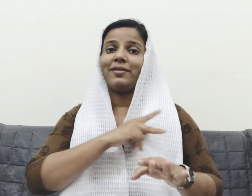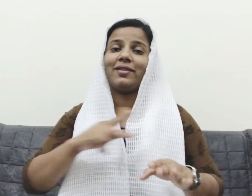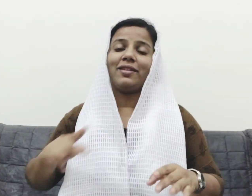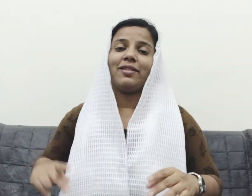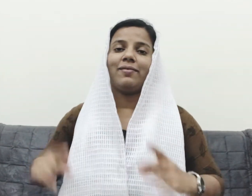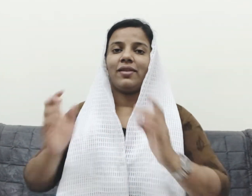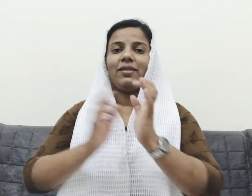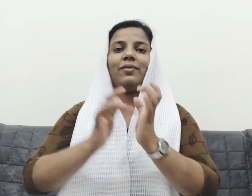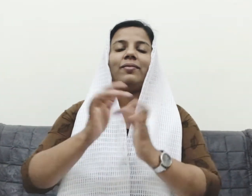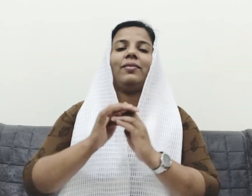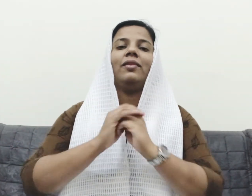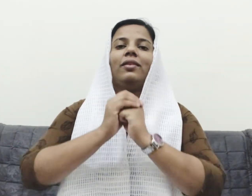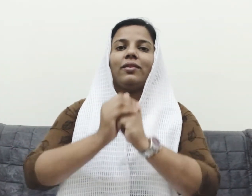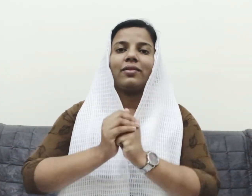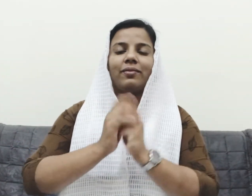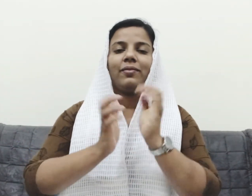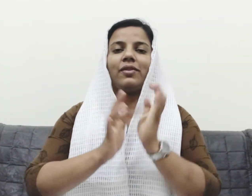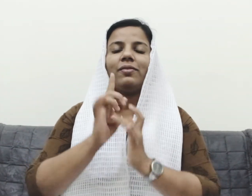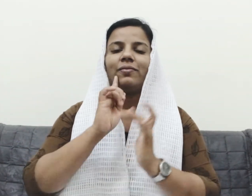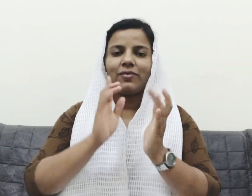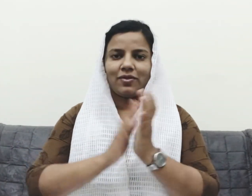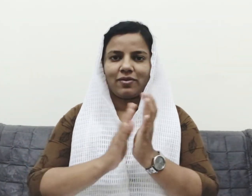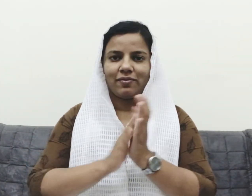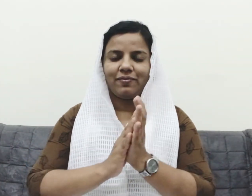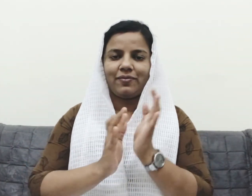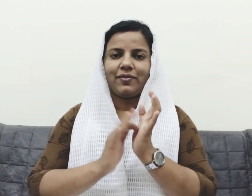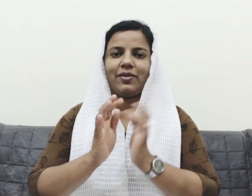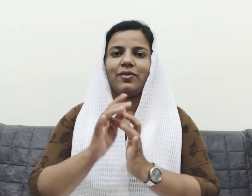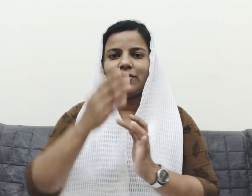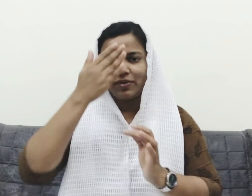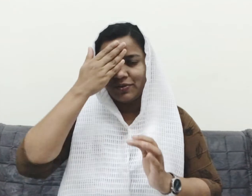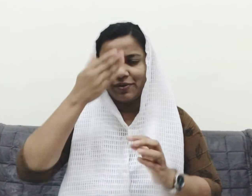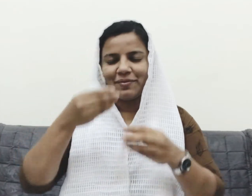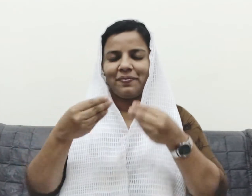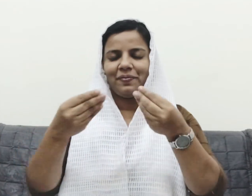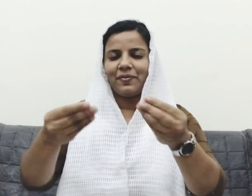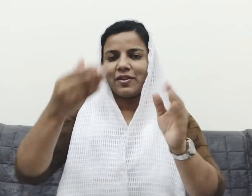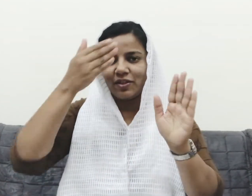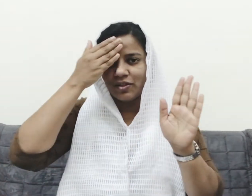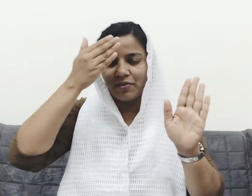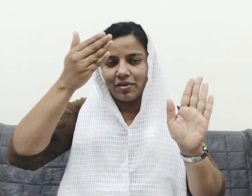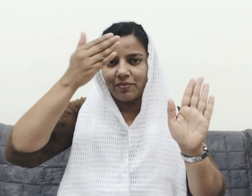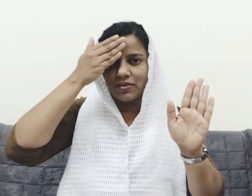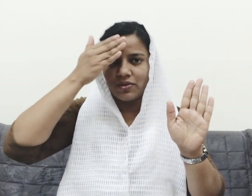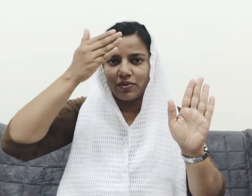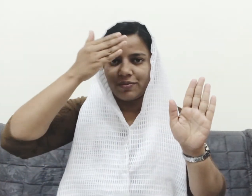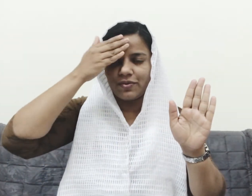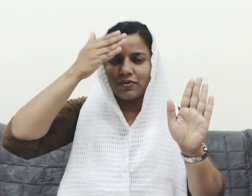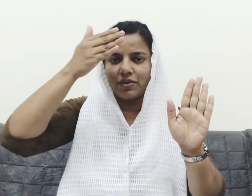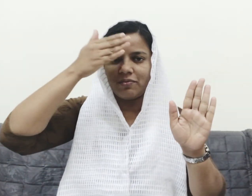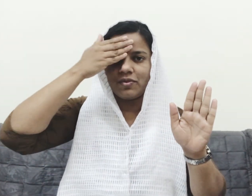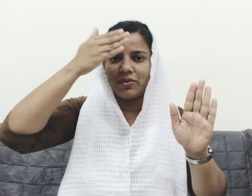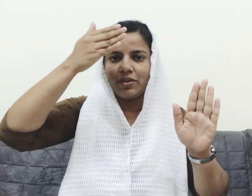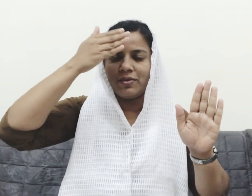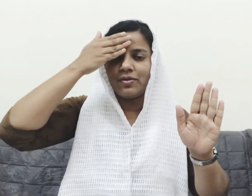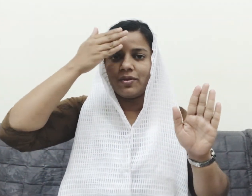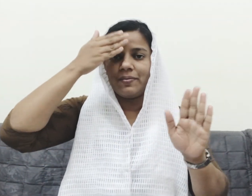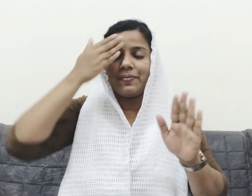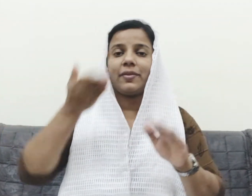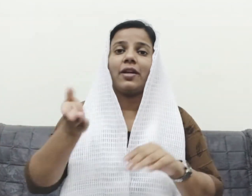ഞങ്ങളങ്ങെ ആരാധിക്കുന്നു, ഞങ്ങളങ്ങെ സ്തുതിക്കുന്നു, സ്തോത്രം ചെയ്യുന്നു, സ്തോത്രം ചെയ്യുന്നു, സ്തോത്രം ചെയ്യുന്നു, സ്തോത്രം ചെയ്യുന്നപ്പ, സ്തോത്രം ചെയ്യുന്നപ്പ. കഴിഞ്ഞ പകൽക്കാലം